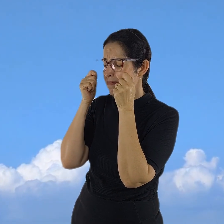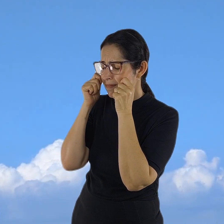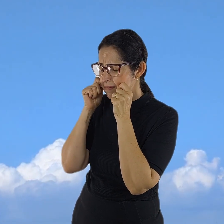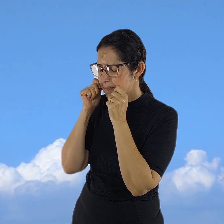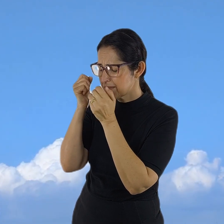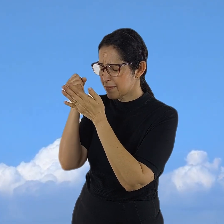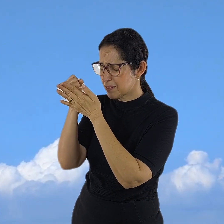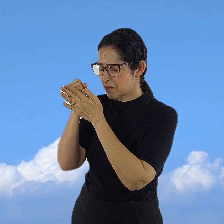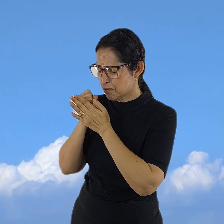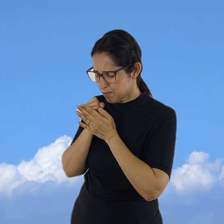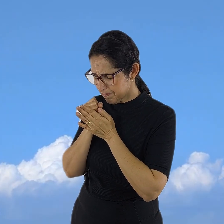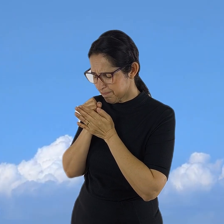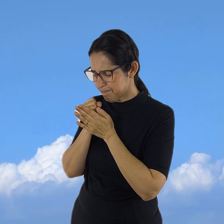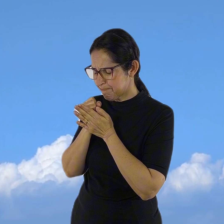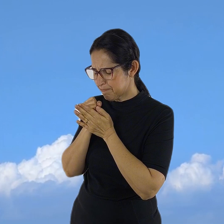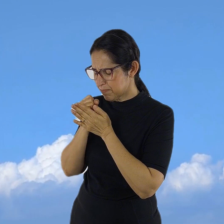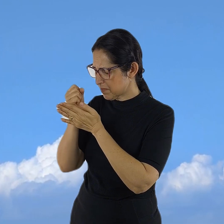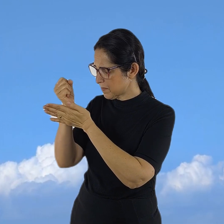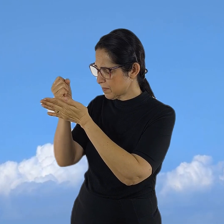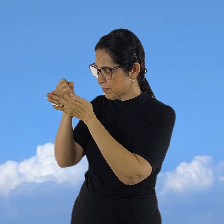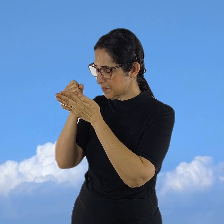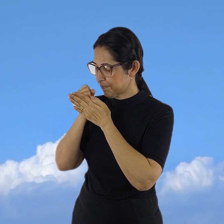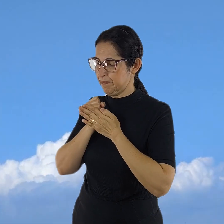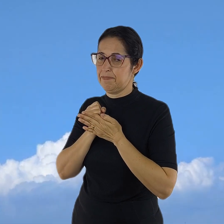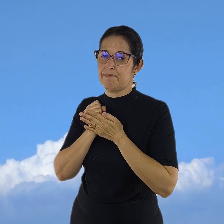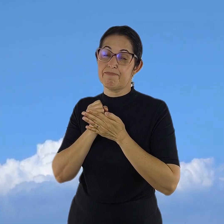Senhor, me ajuda.